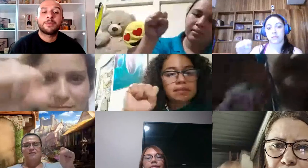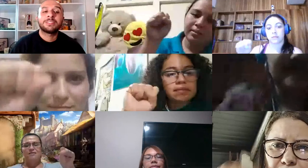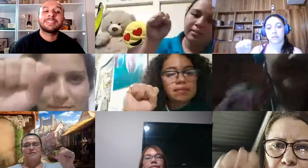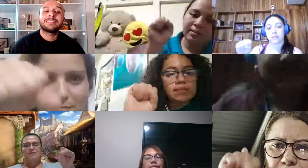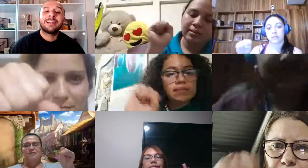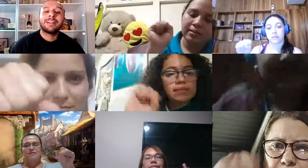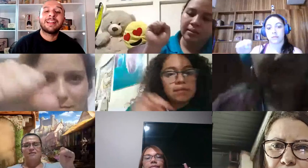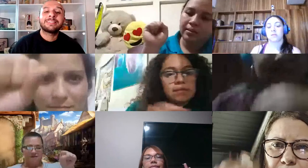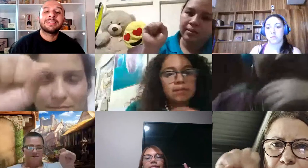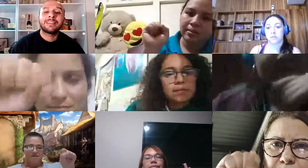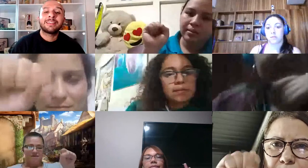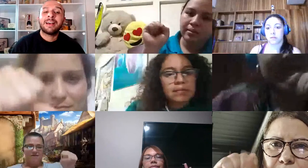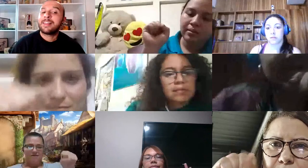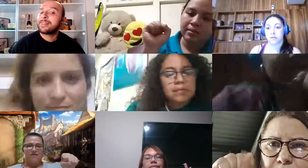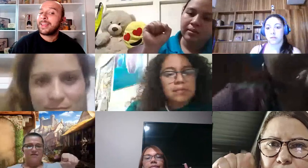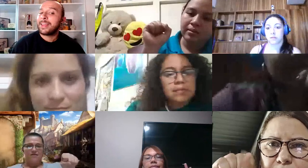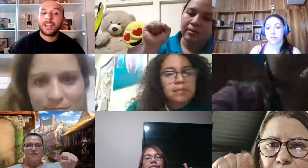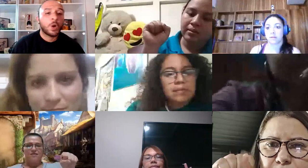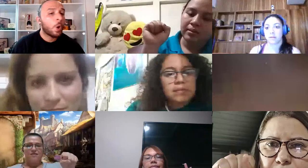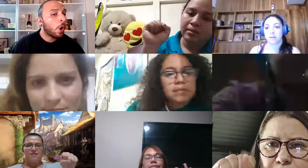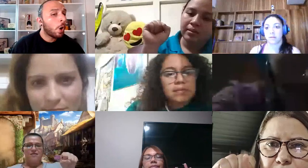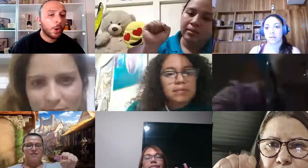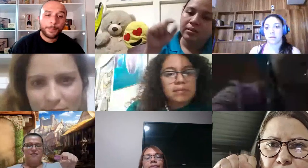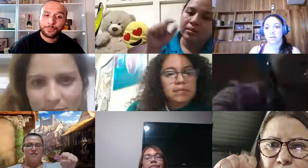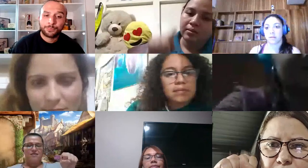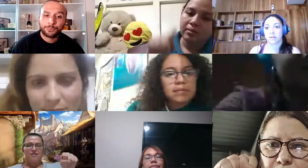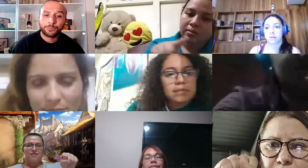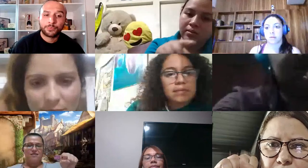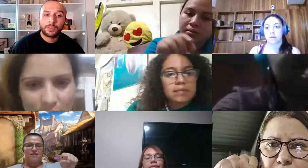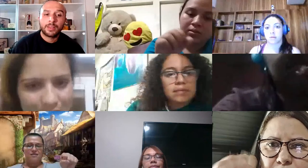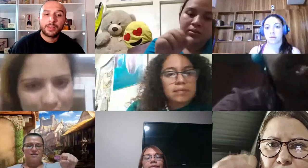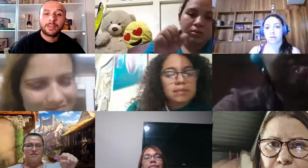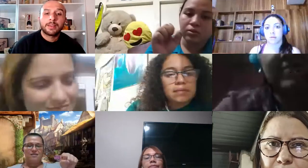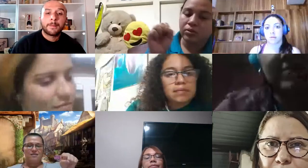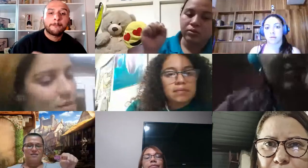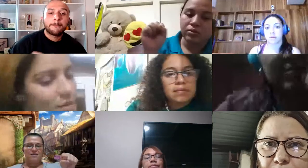Vamos a hacer la seña de no.